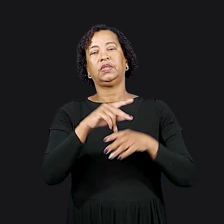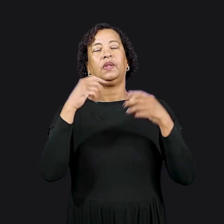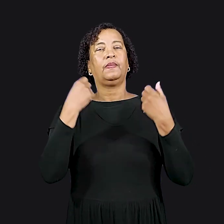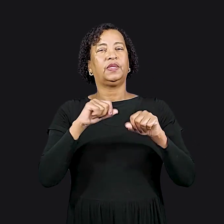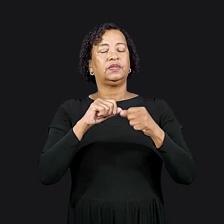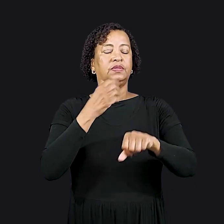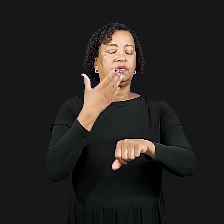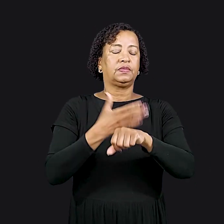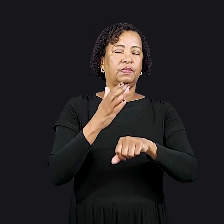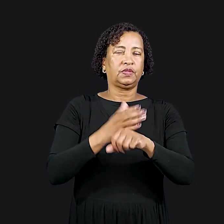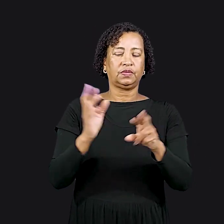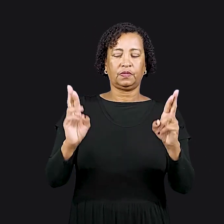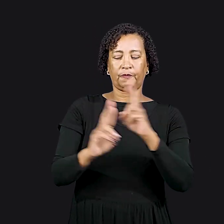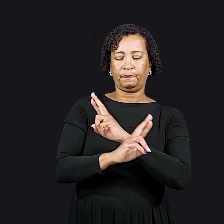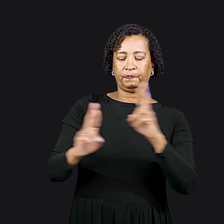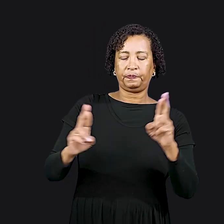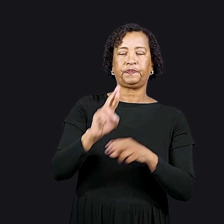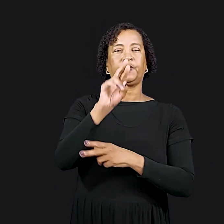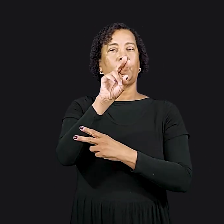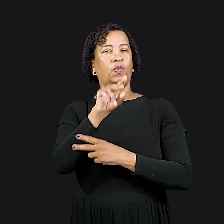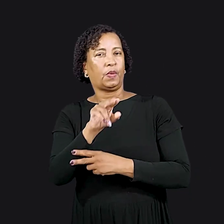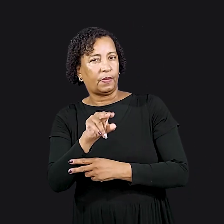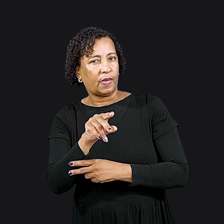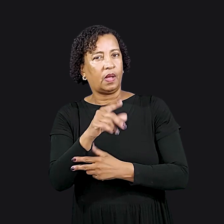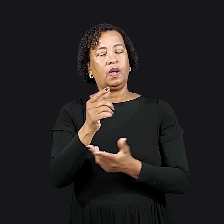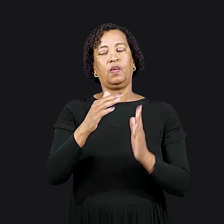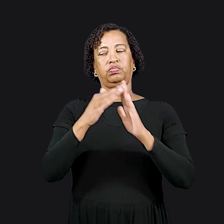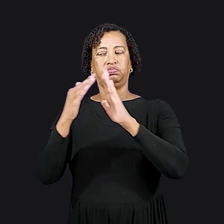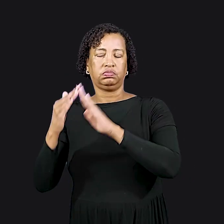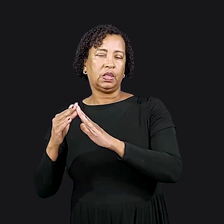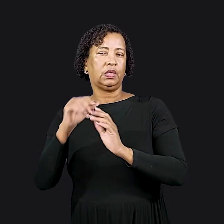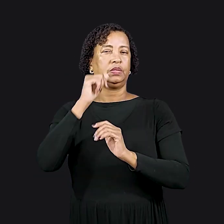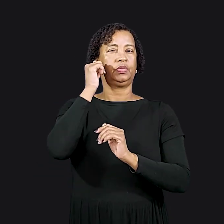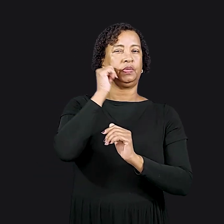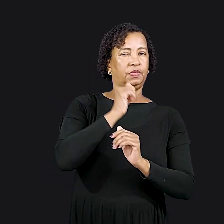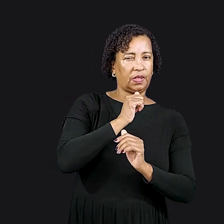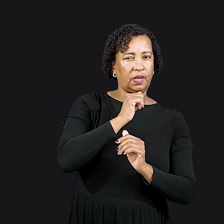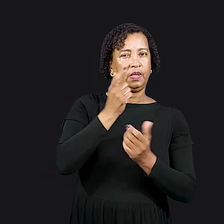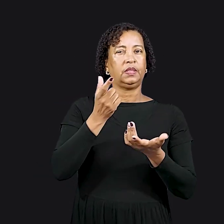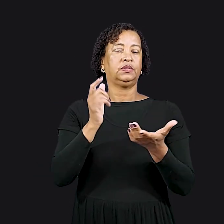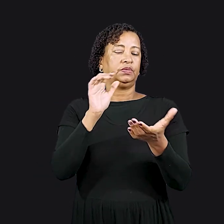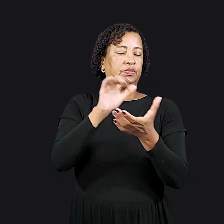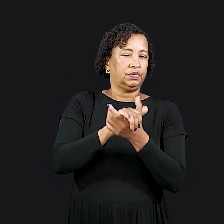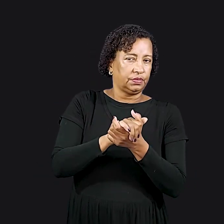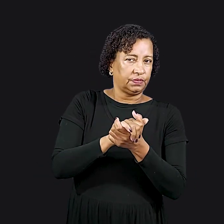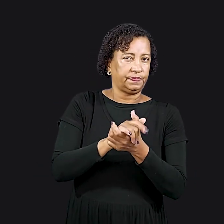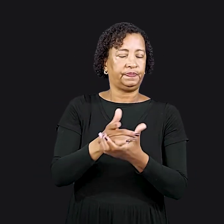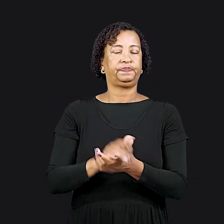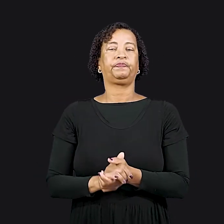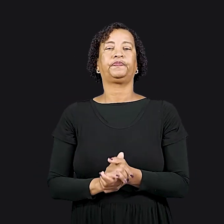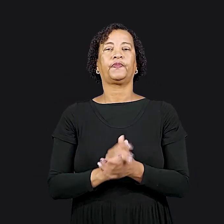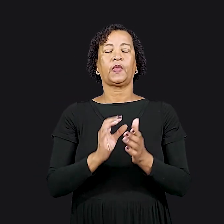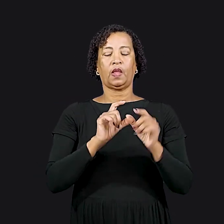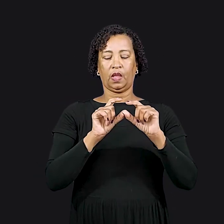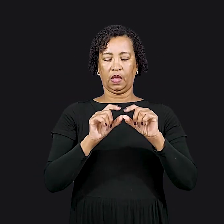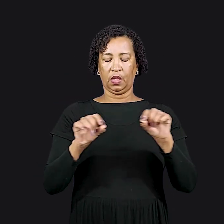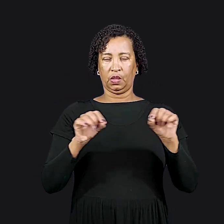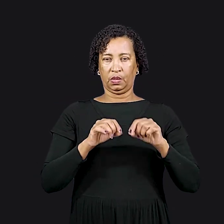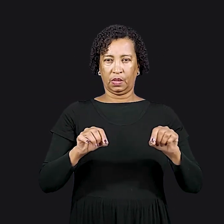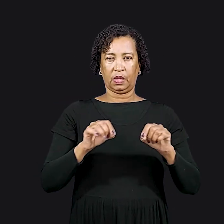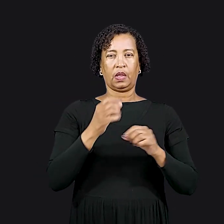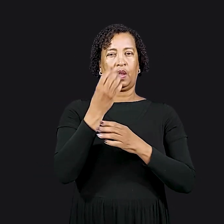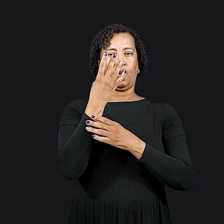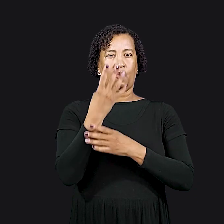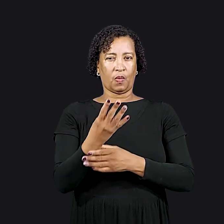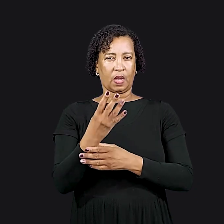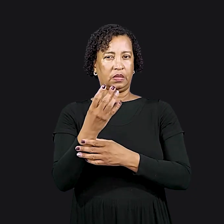ser exercida nos seus relacionamentos com o irmão, com o adversário, com as mulheres, com seus cônjuges. Nos parágrafos 4